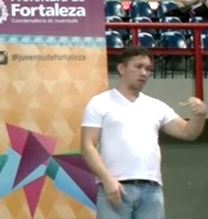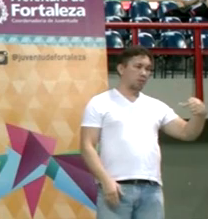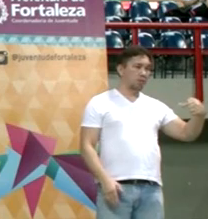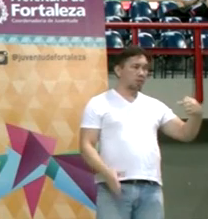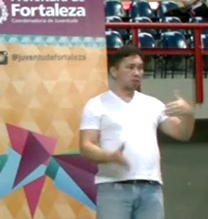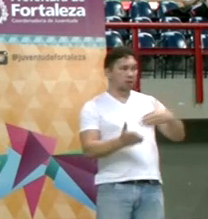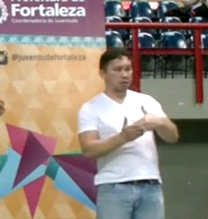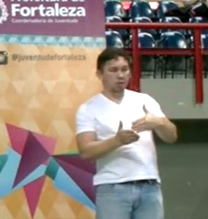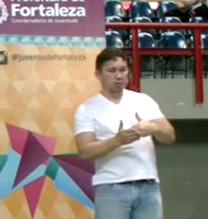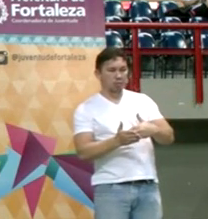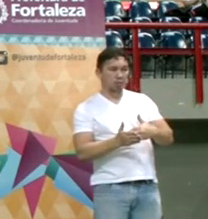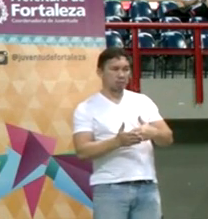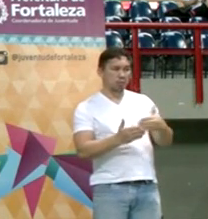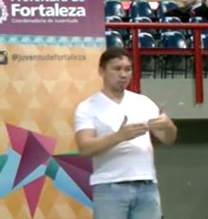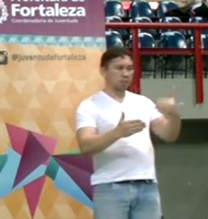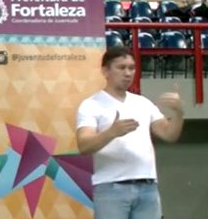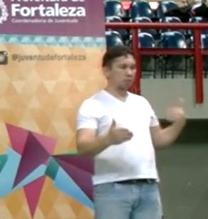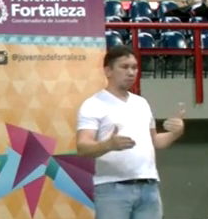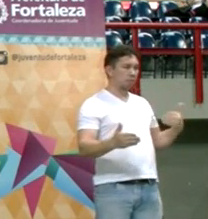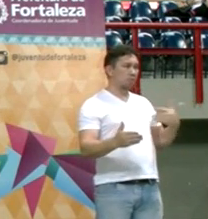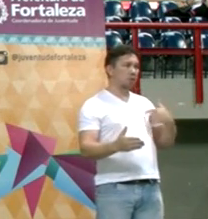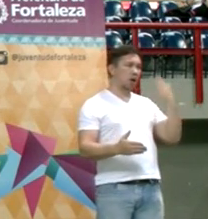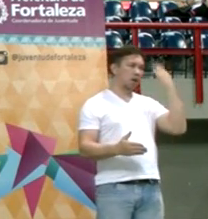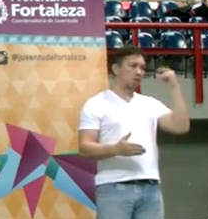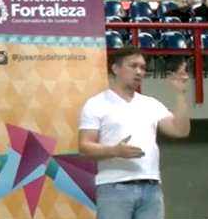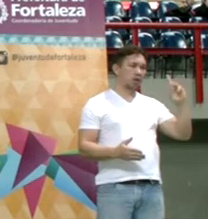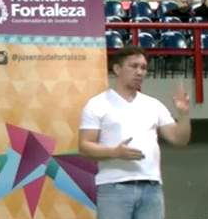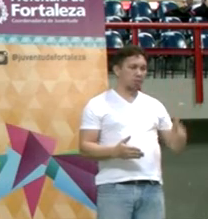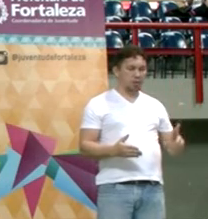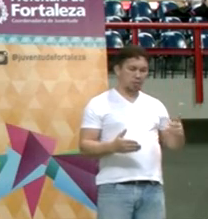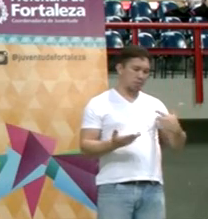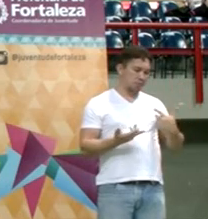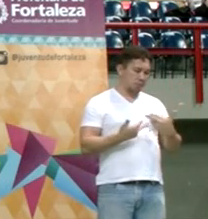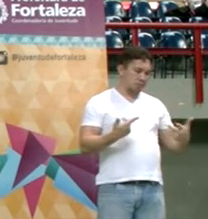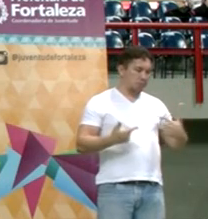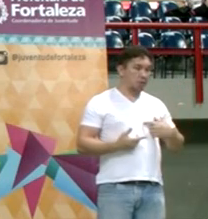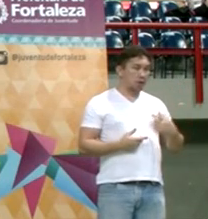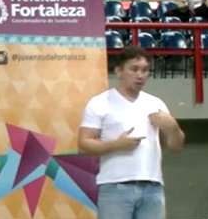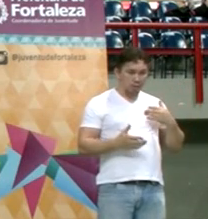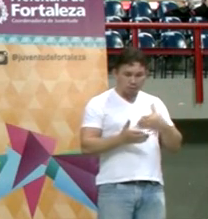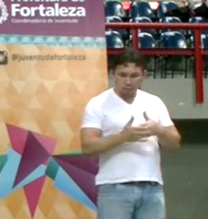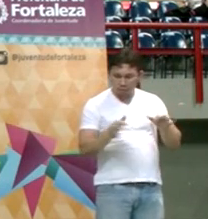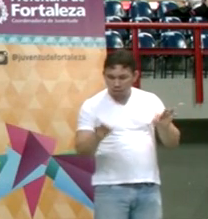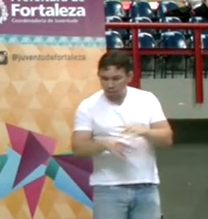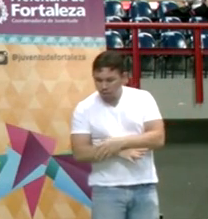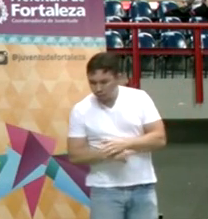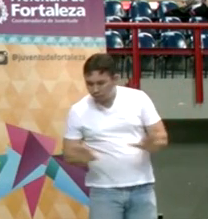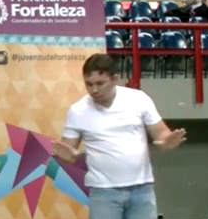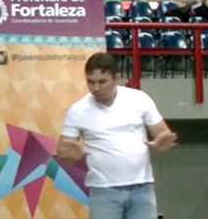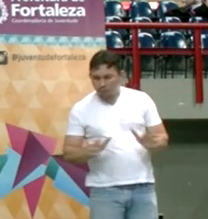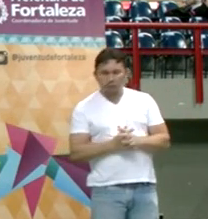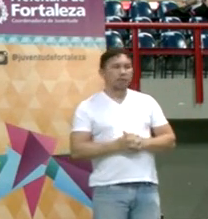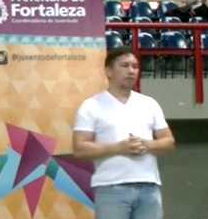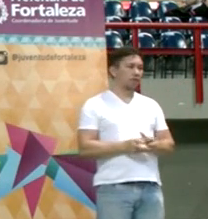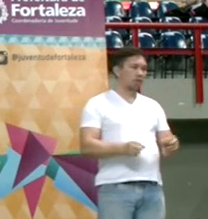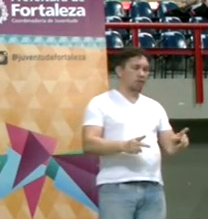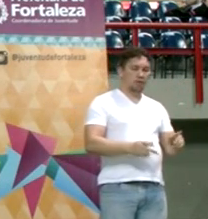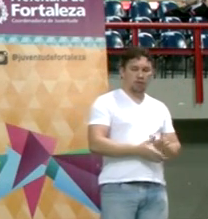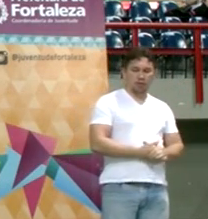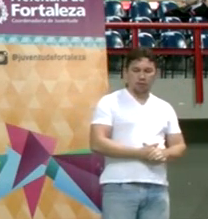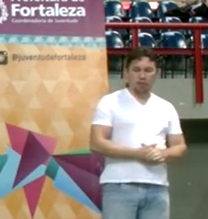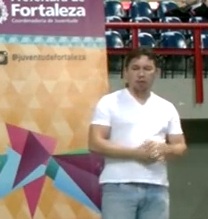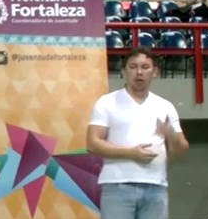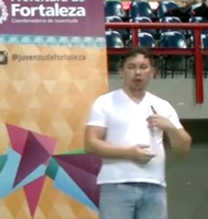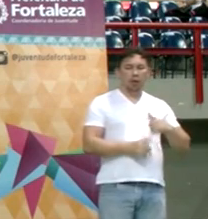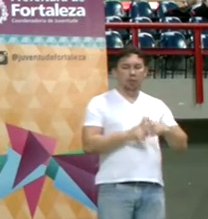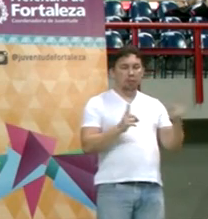finalzinho da guerra. Mas lógico que ela não sabia que era o final da guerra. A gente só sabe que uma coisa está acabando depois que acaba, né? Beleza?